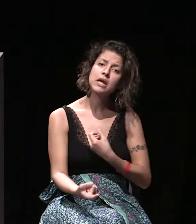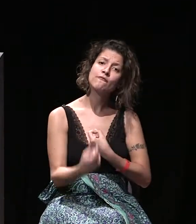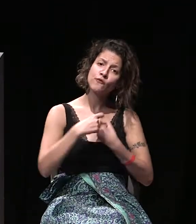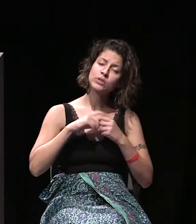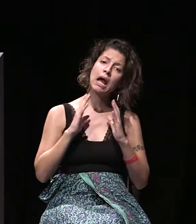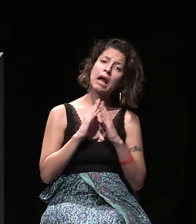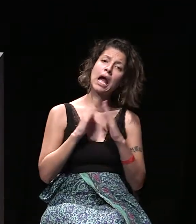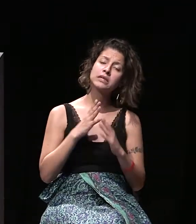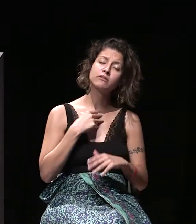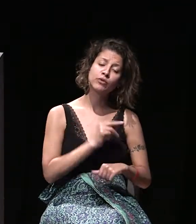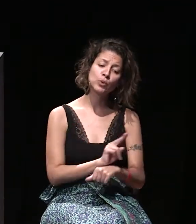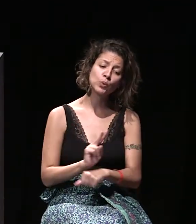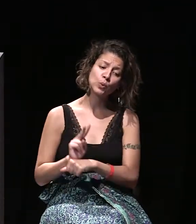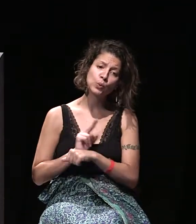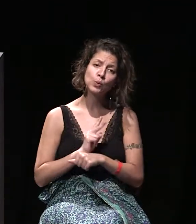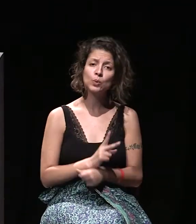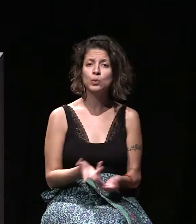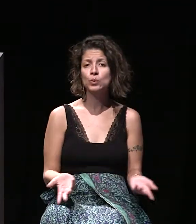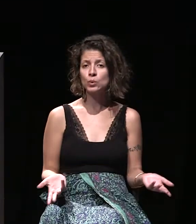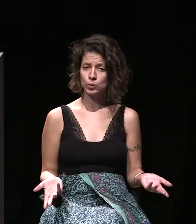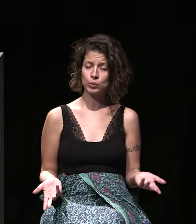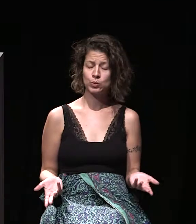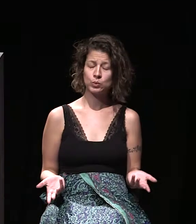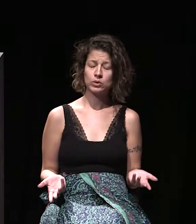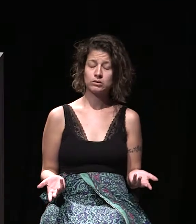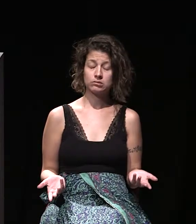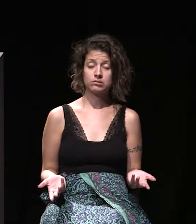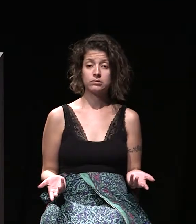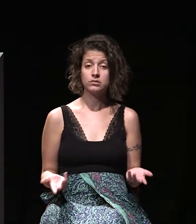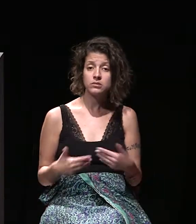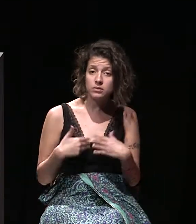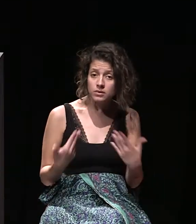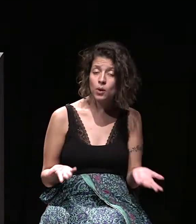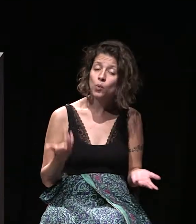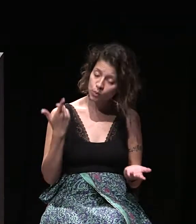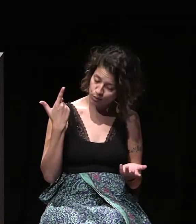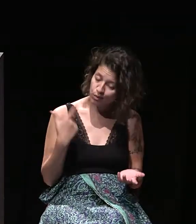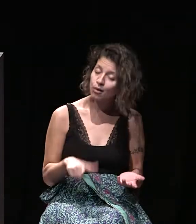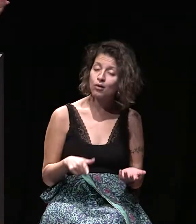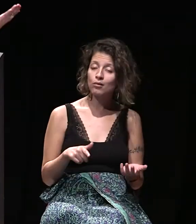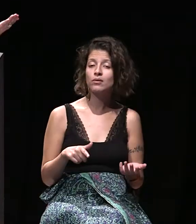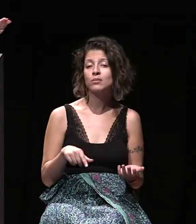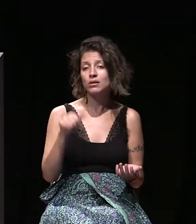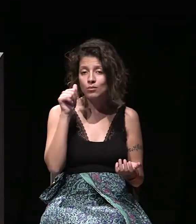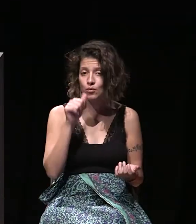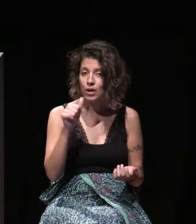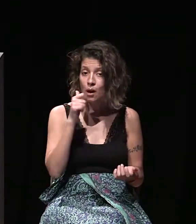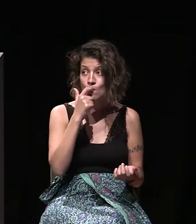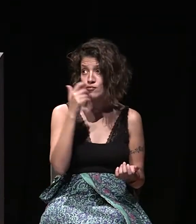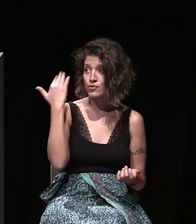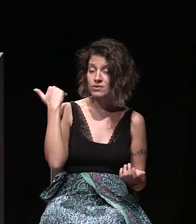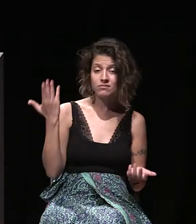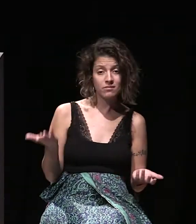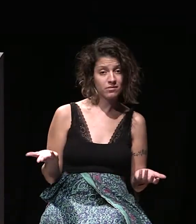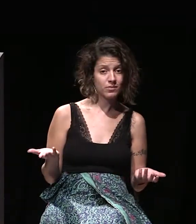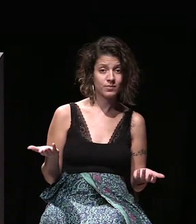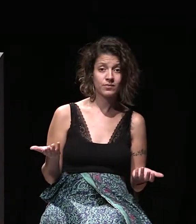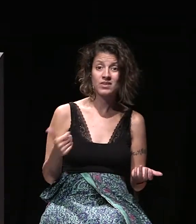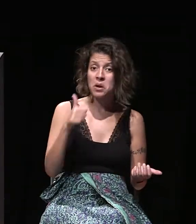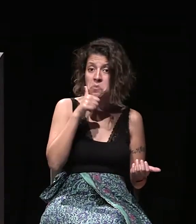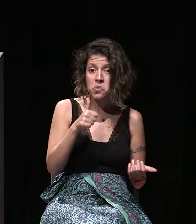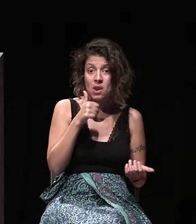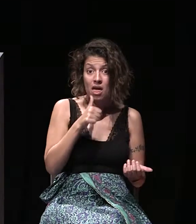para criar seus filhos. Então, novamente, as mulheres... Veja, há pouco tempo você publicou, a mulher tem que